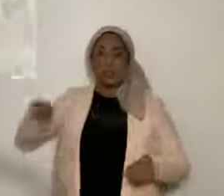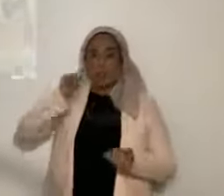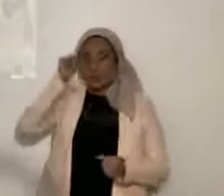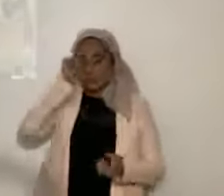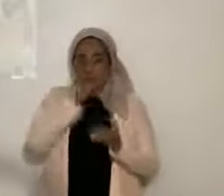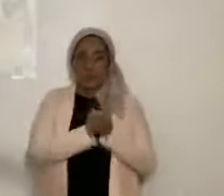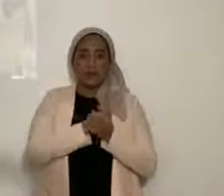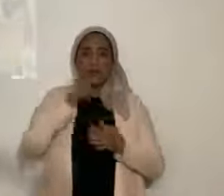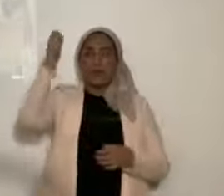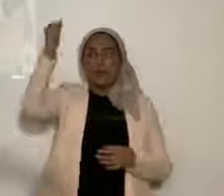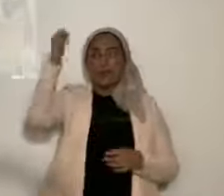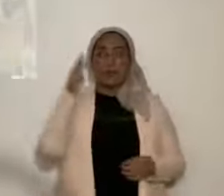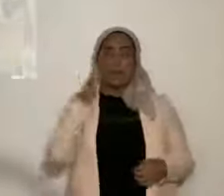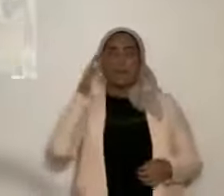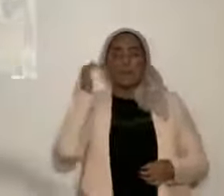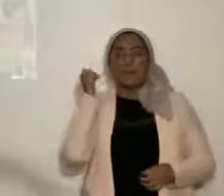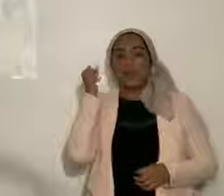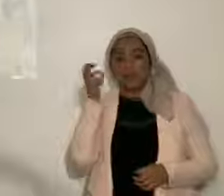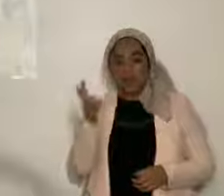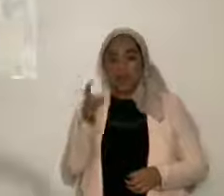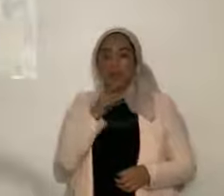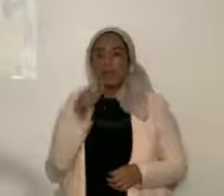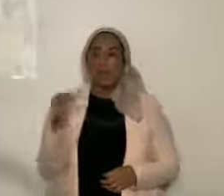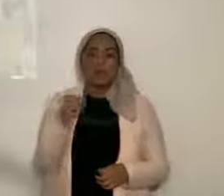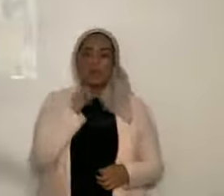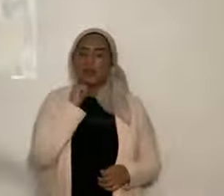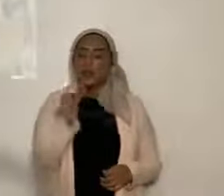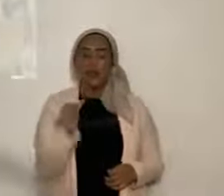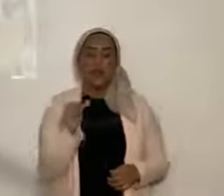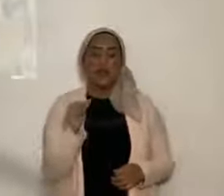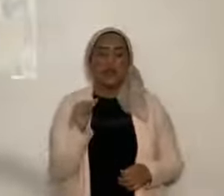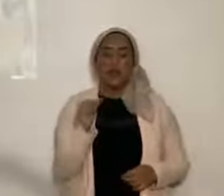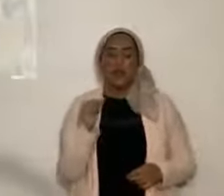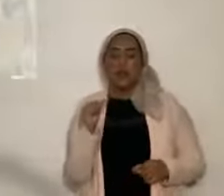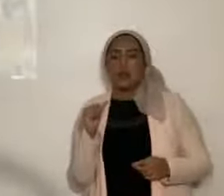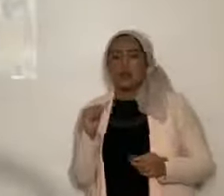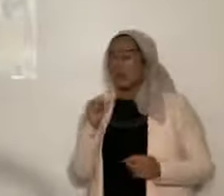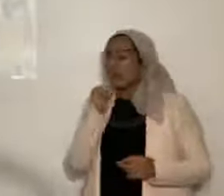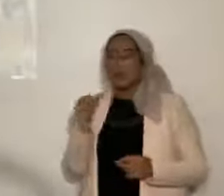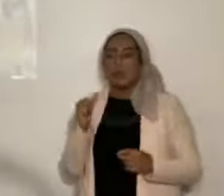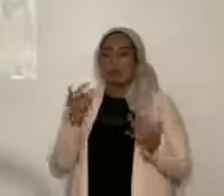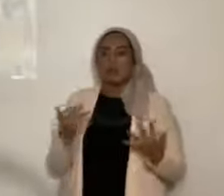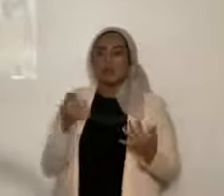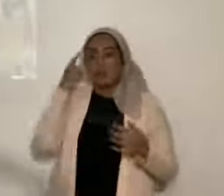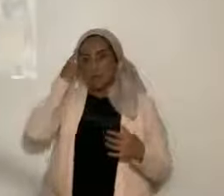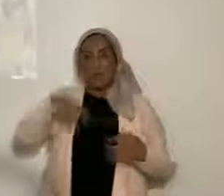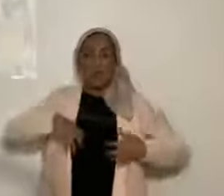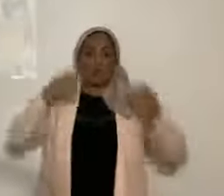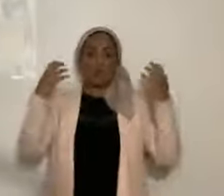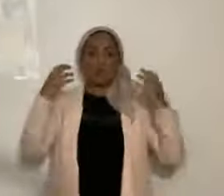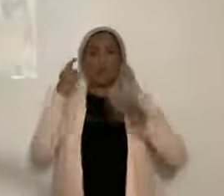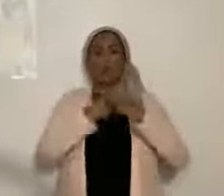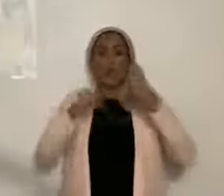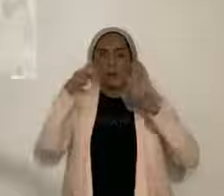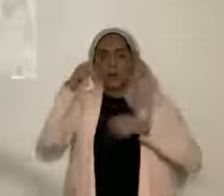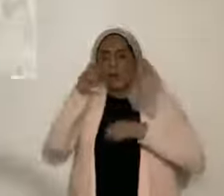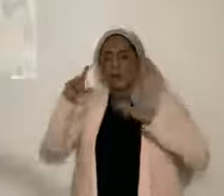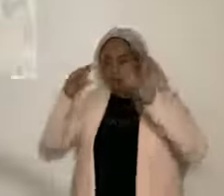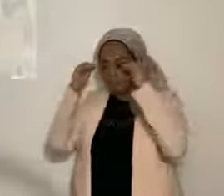el regreso de Yahshua y no en experimentar la ira. ¿Qué les enseñó